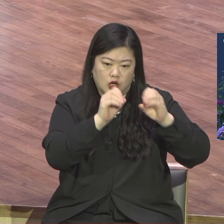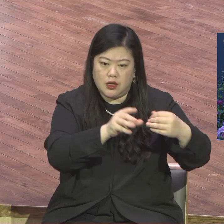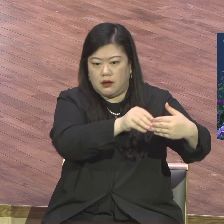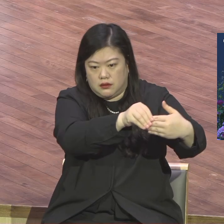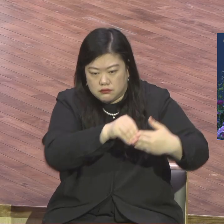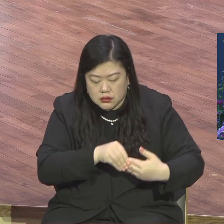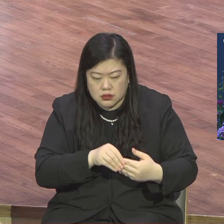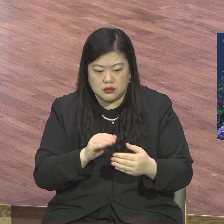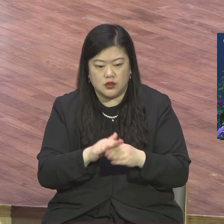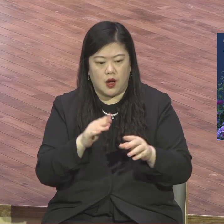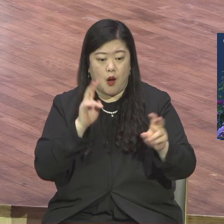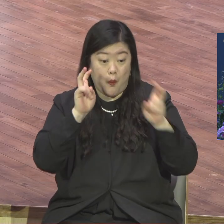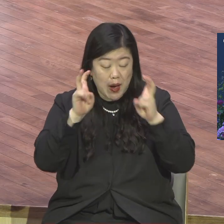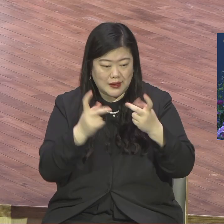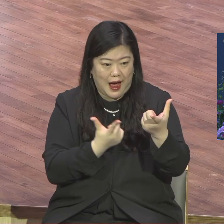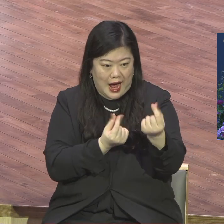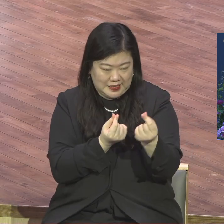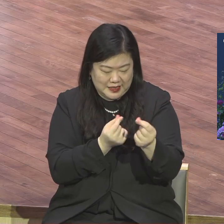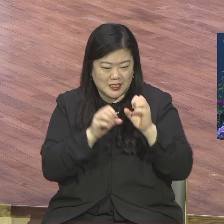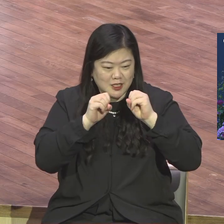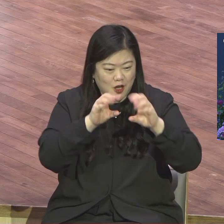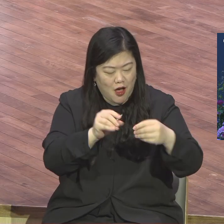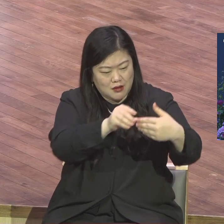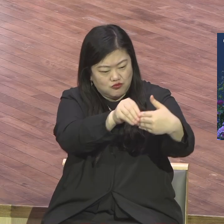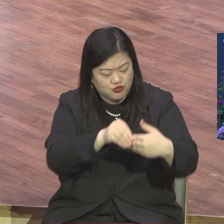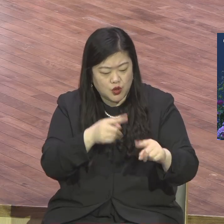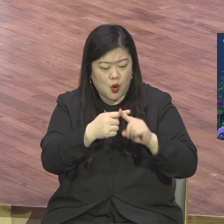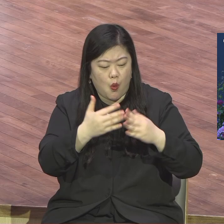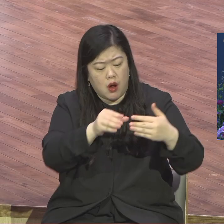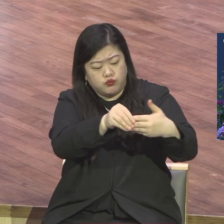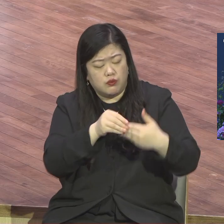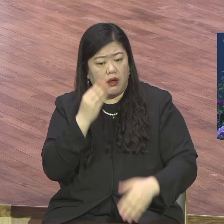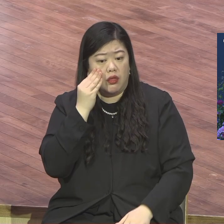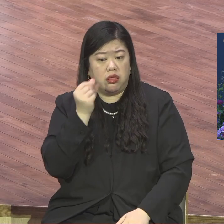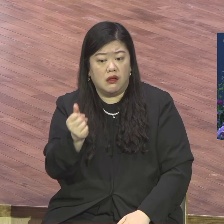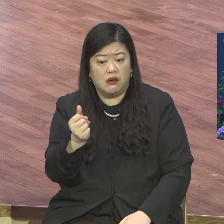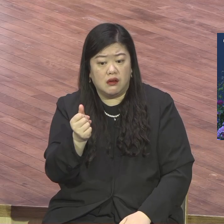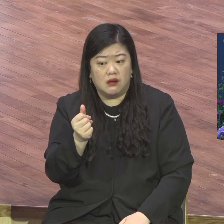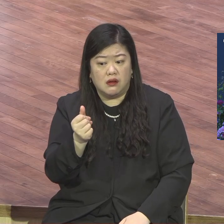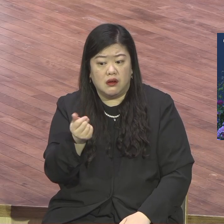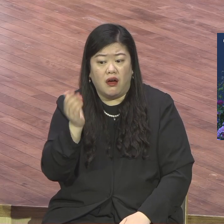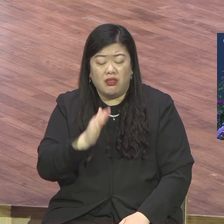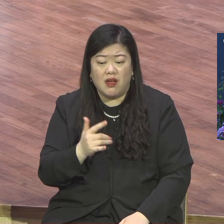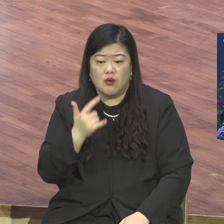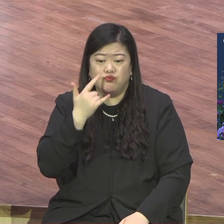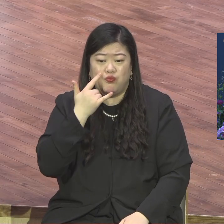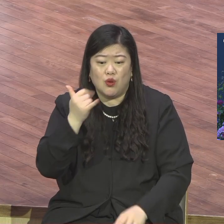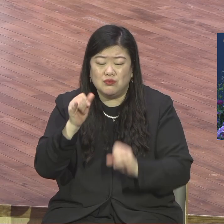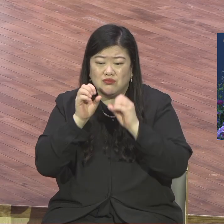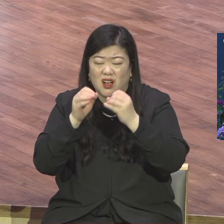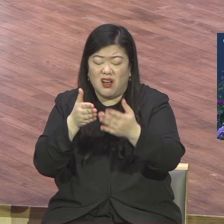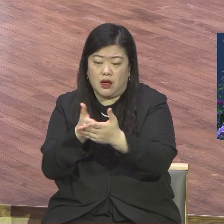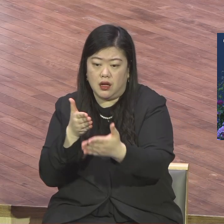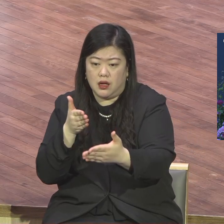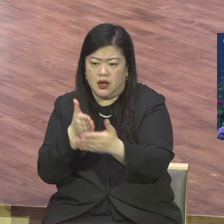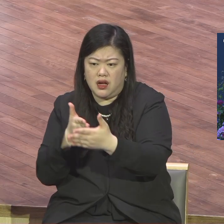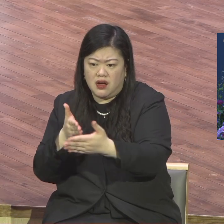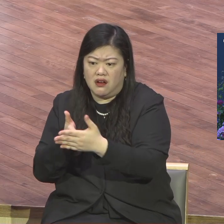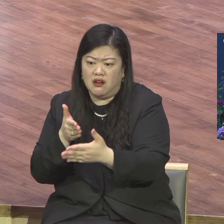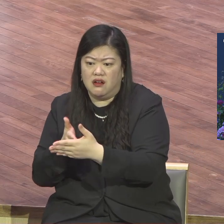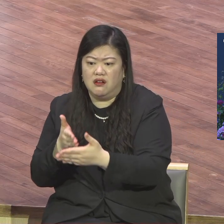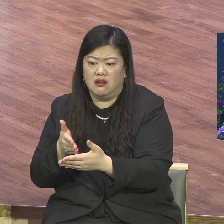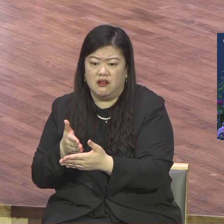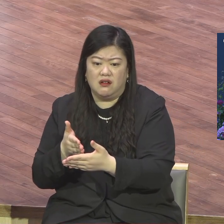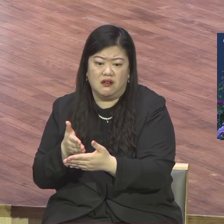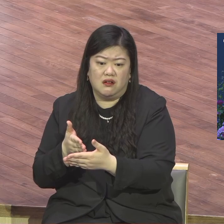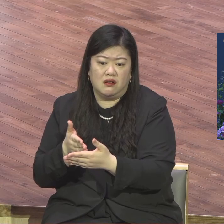안타깝게도 자기 부모는 자기 말 안 믿어. 자기 부모에게 복음 전하는 안 받아. 자기